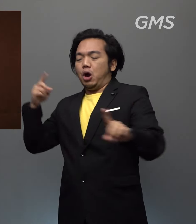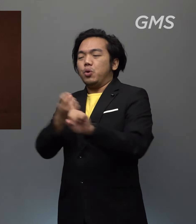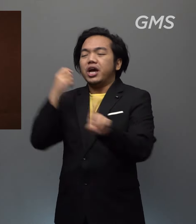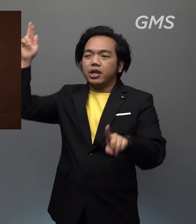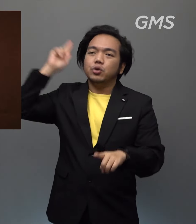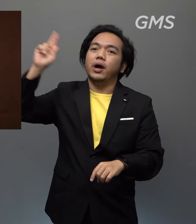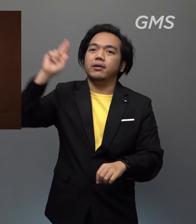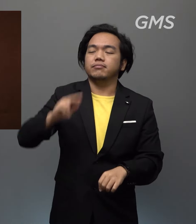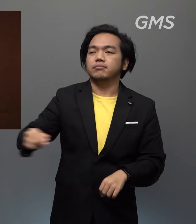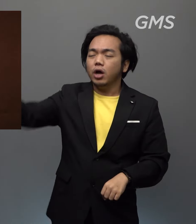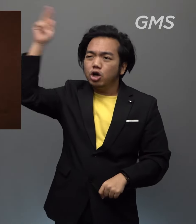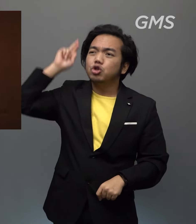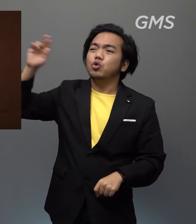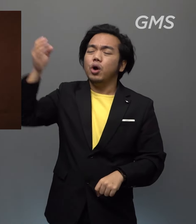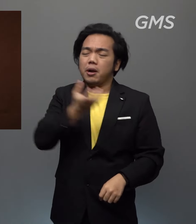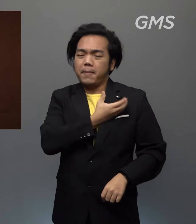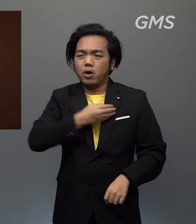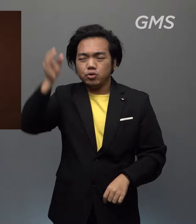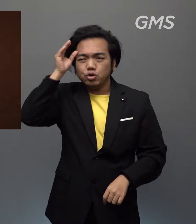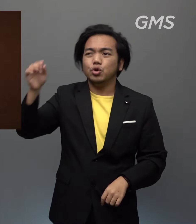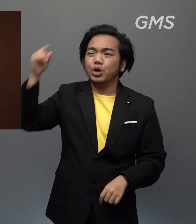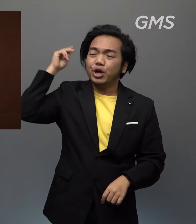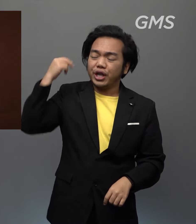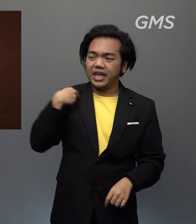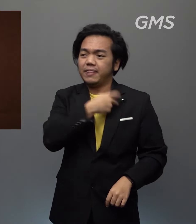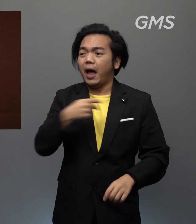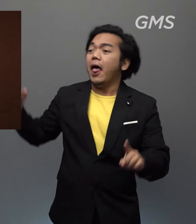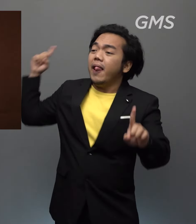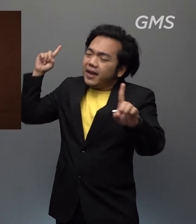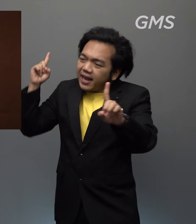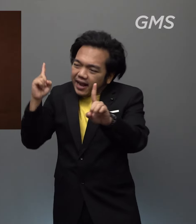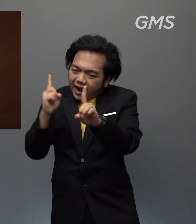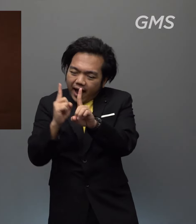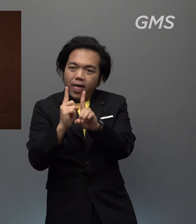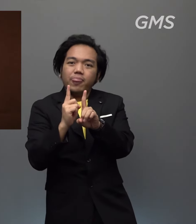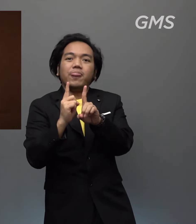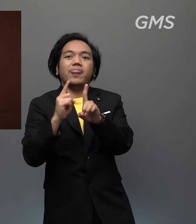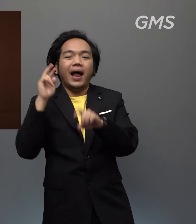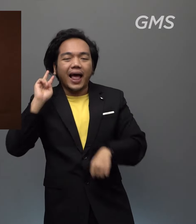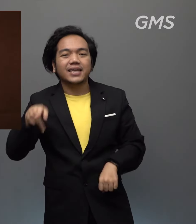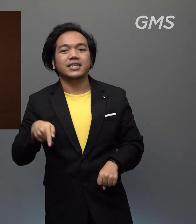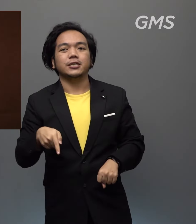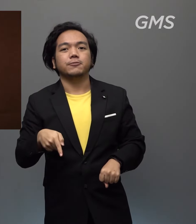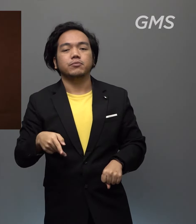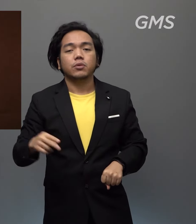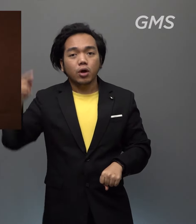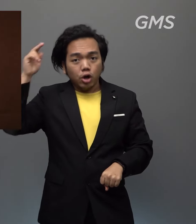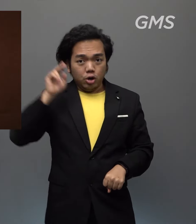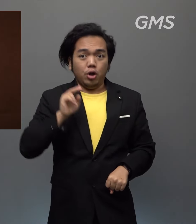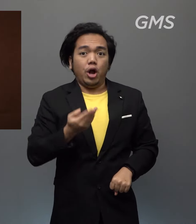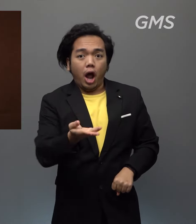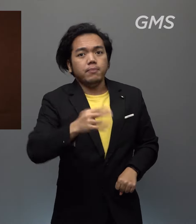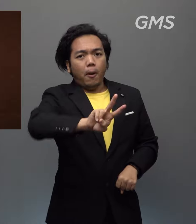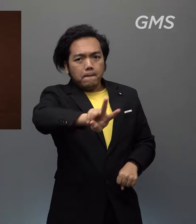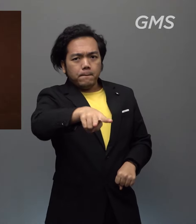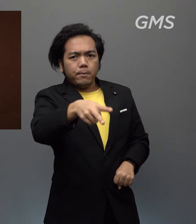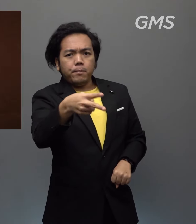kepadanya. Berjalan di dalam kehendaknya, dipulihkan supaya Anda